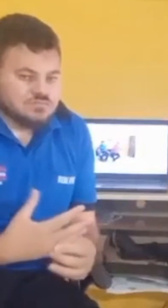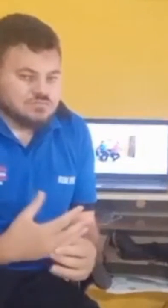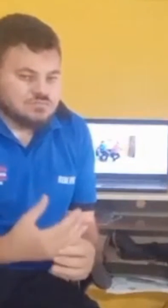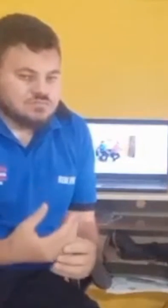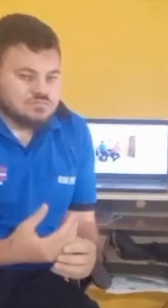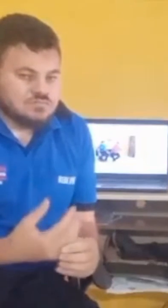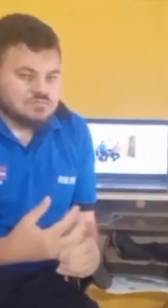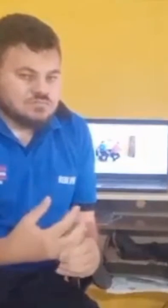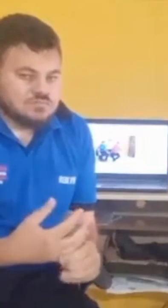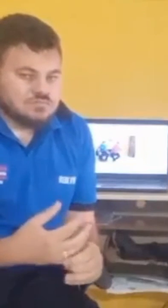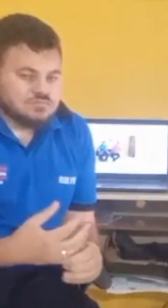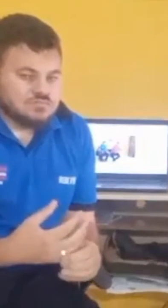está vendo de Curitiba,